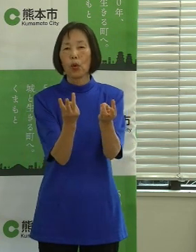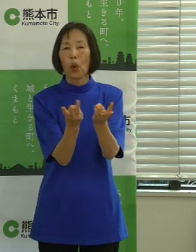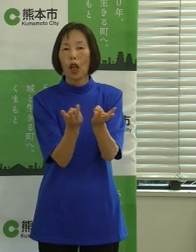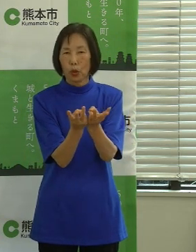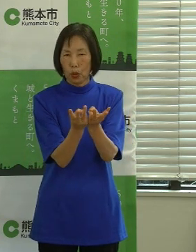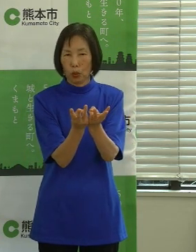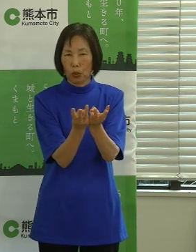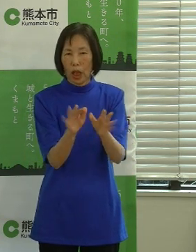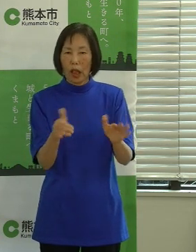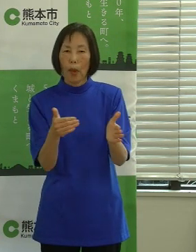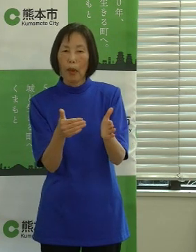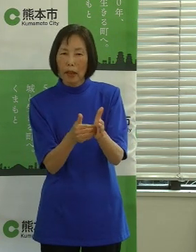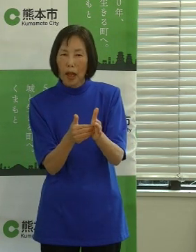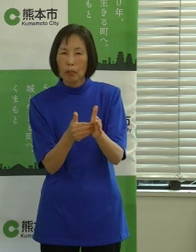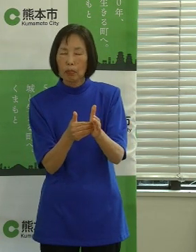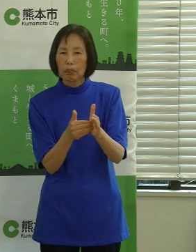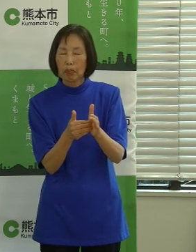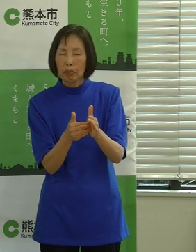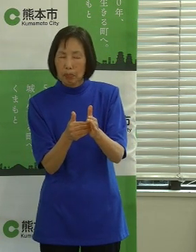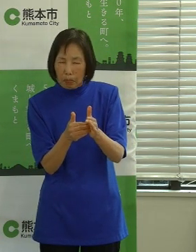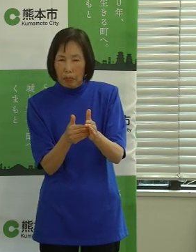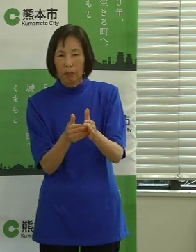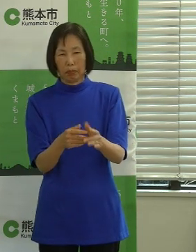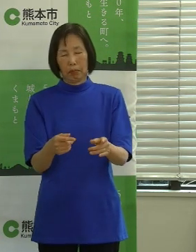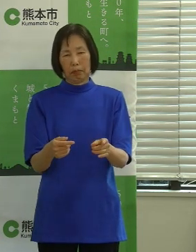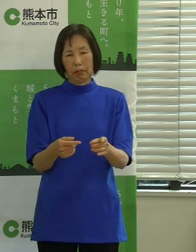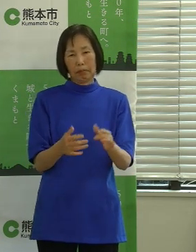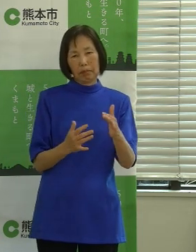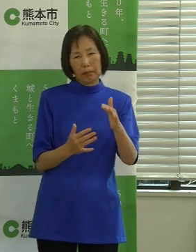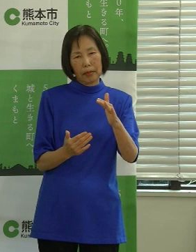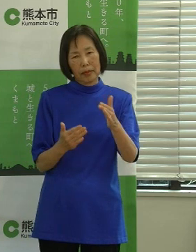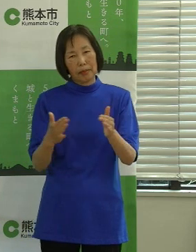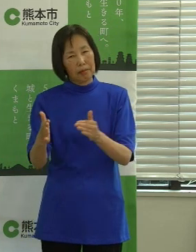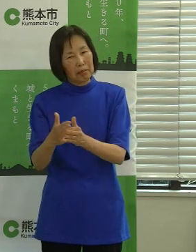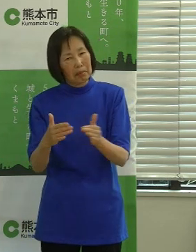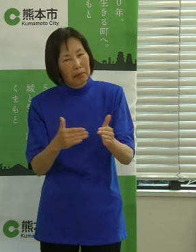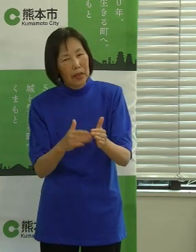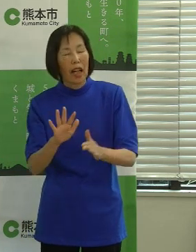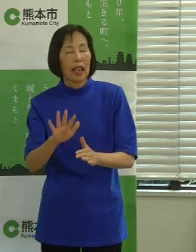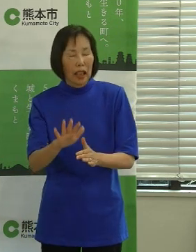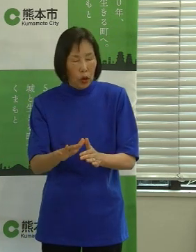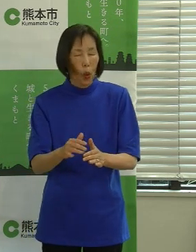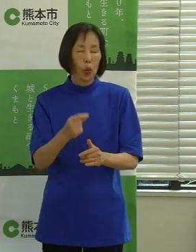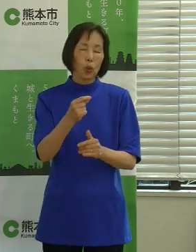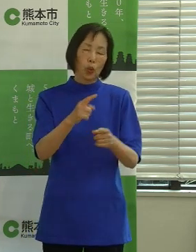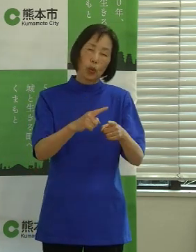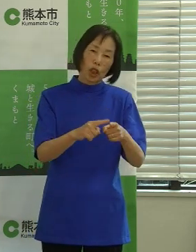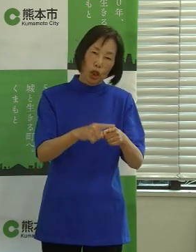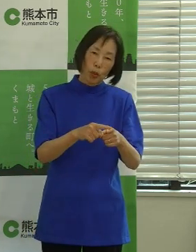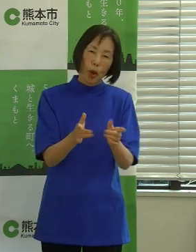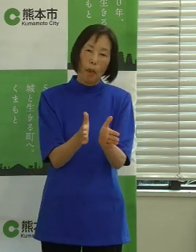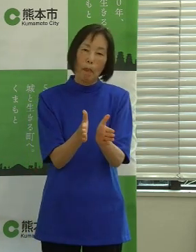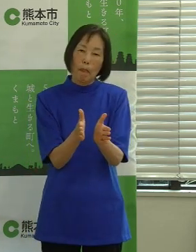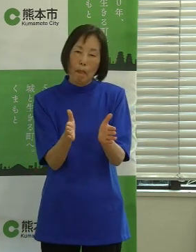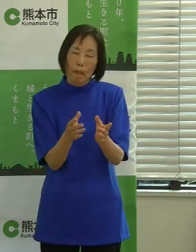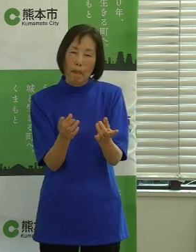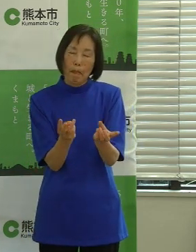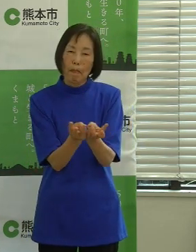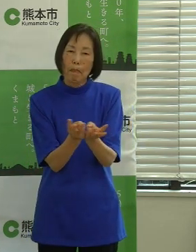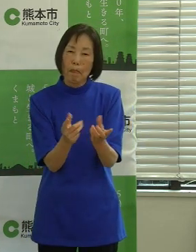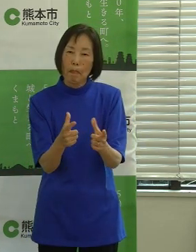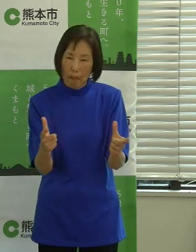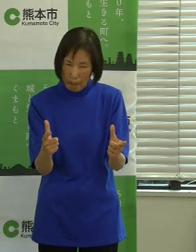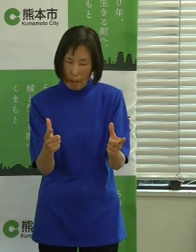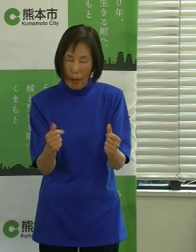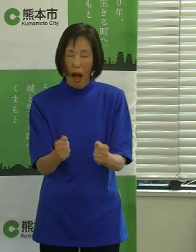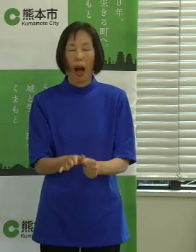ねこれまで規制をしておりましたが一部緩和をすることを決定をいたしました。これは本県における緊急